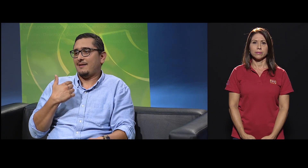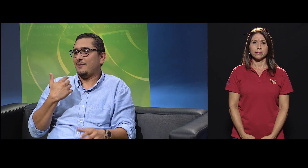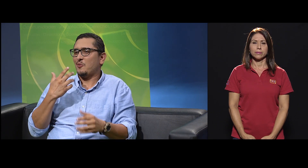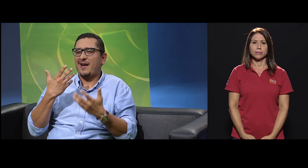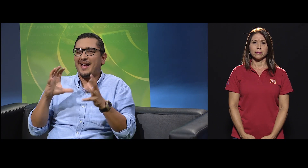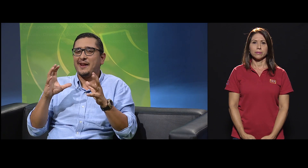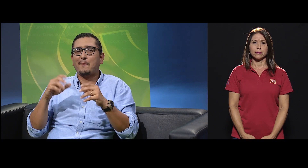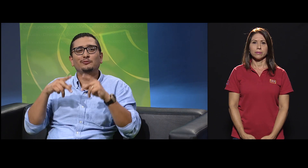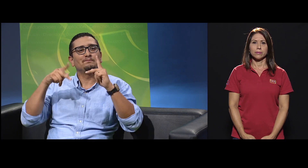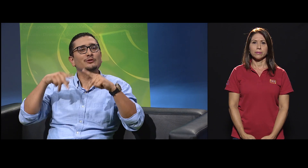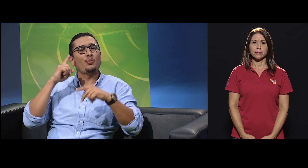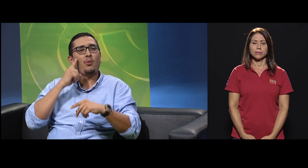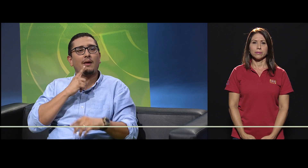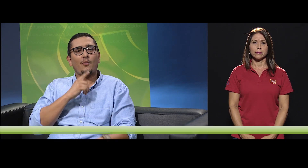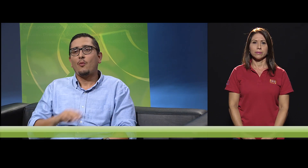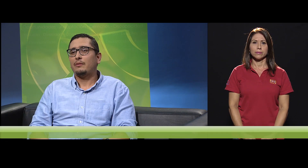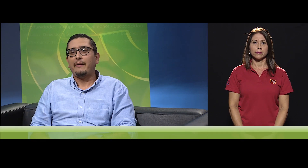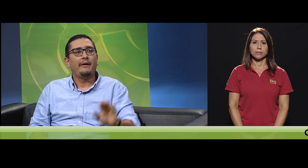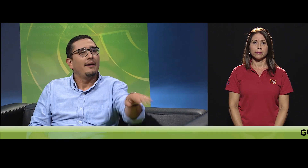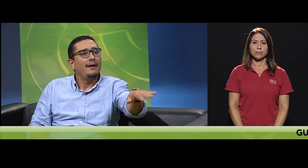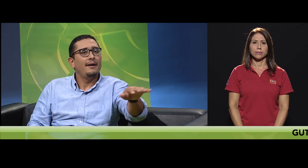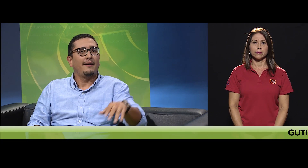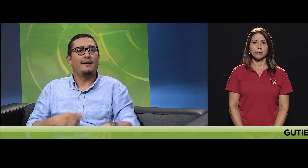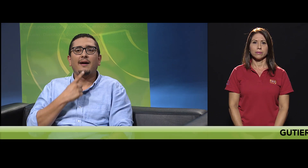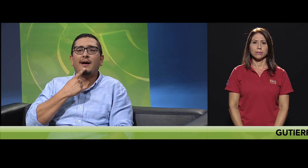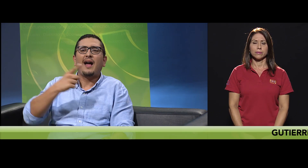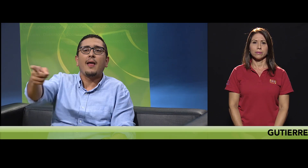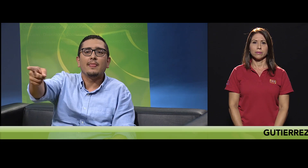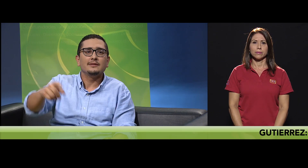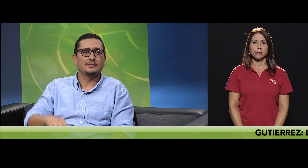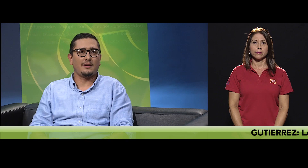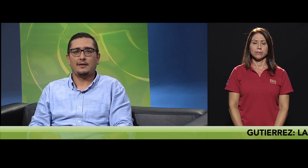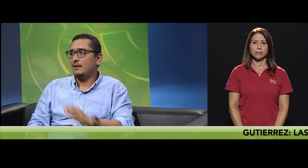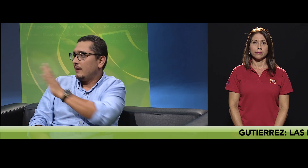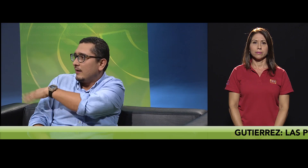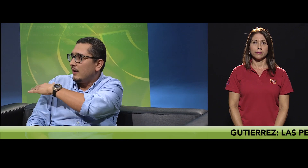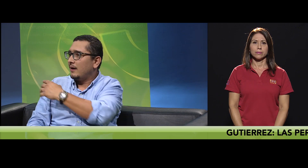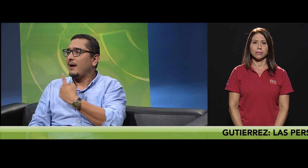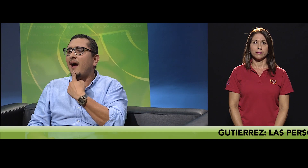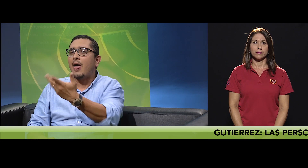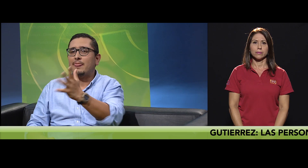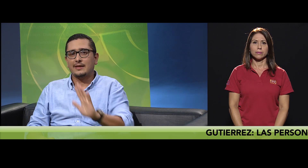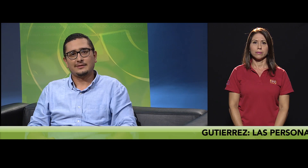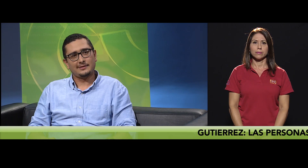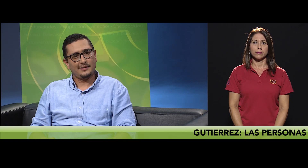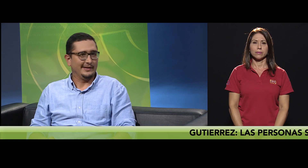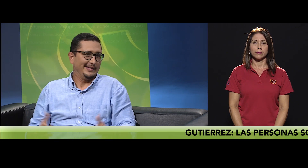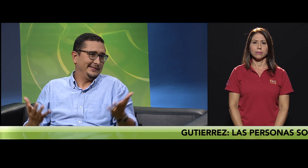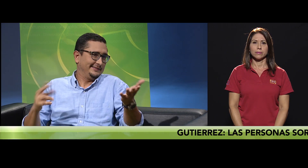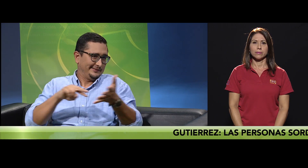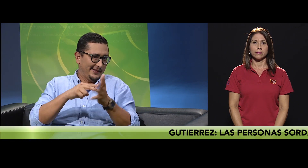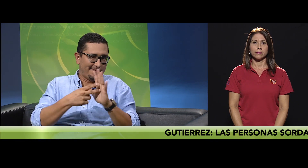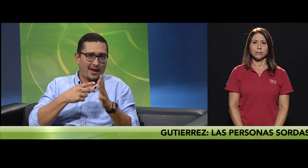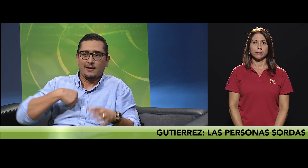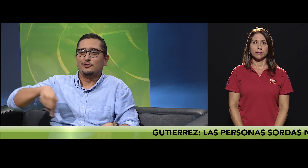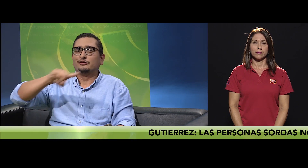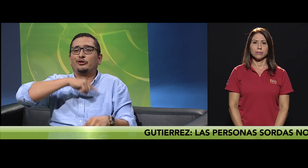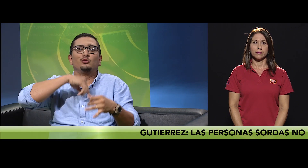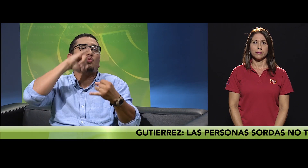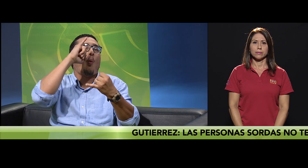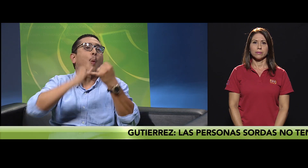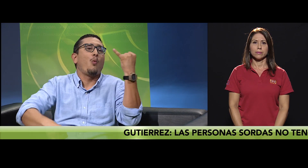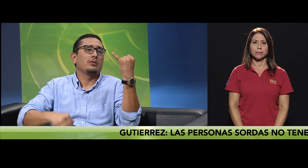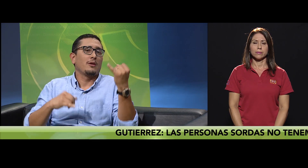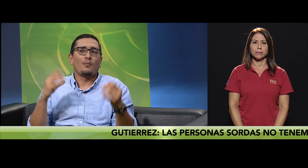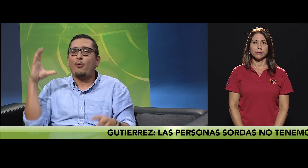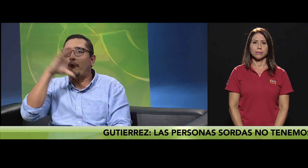el acceso a la comunicación y a la información. Las personas sordas no tenemos que estar pidiendo favores. Mira, ¿qué es lo que están diciendo? ¿Qué fue lo que